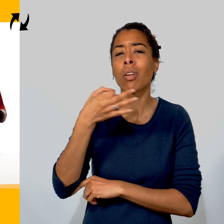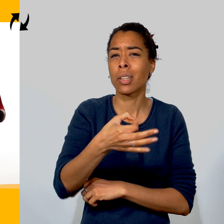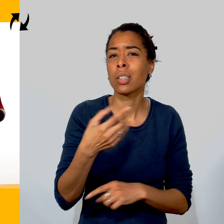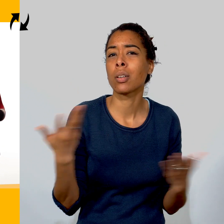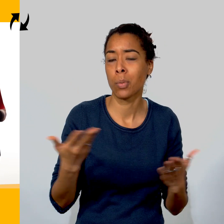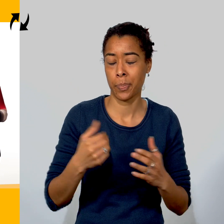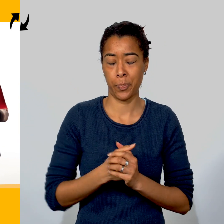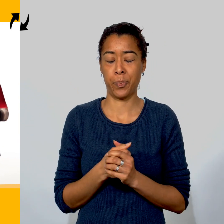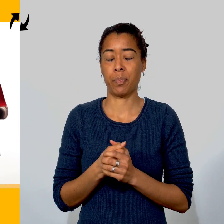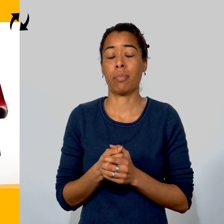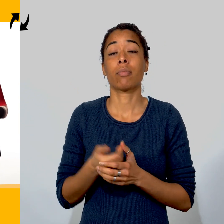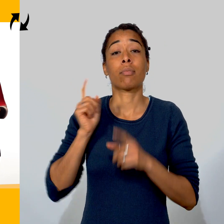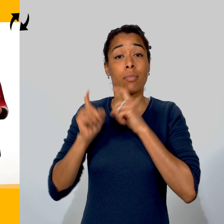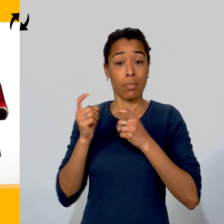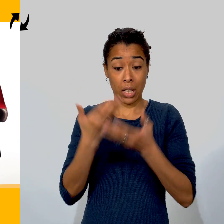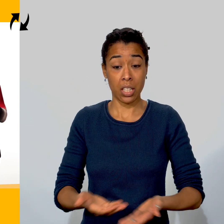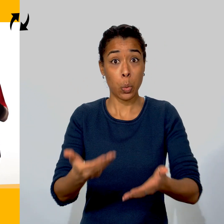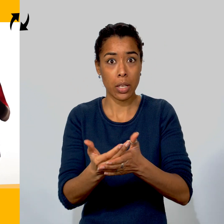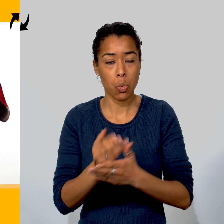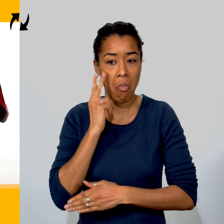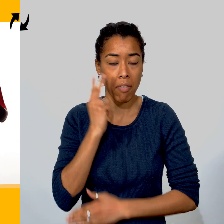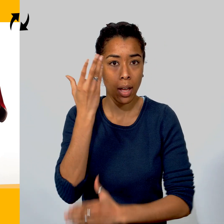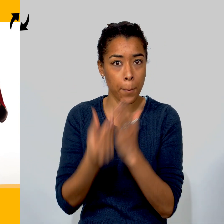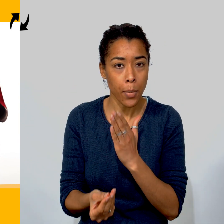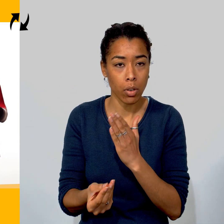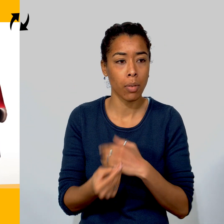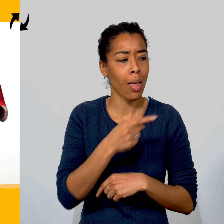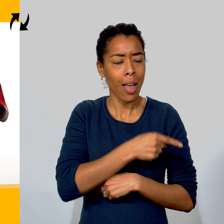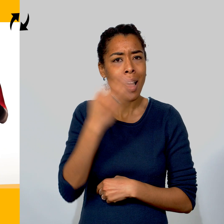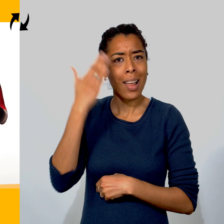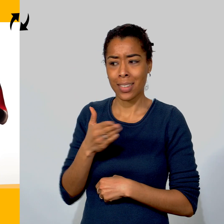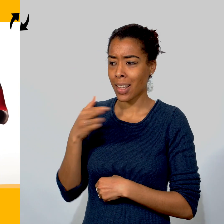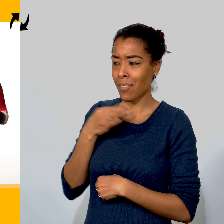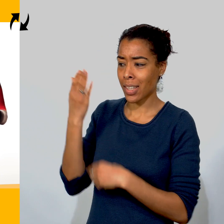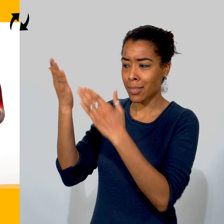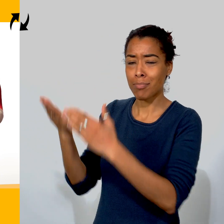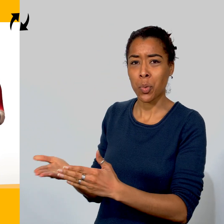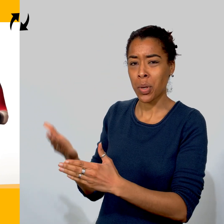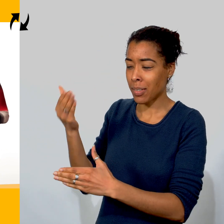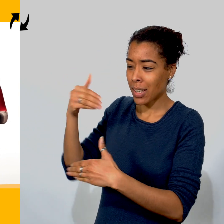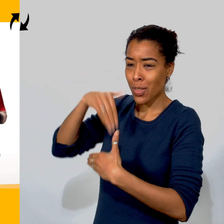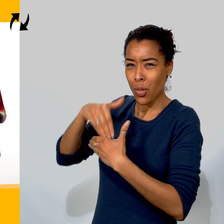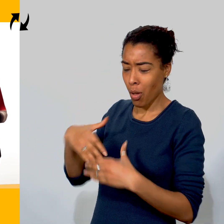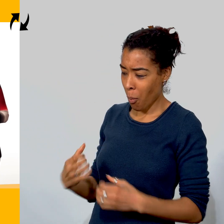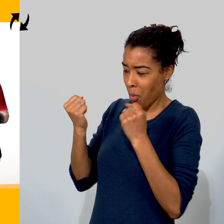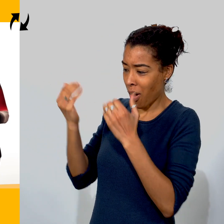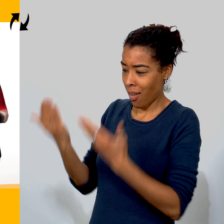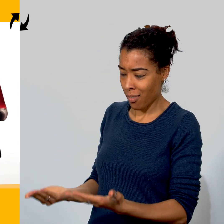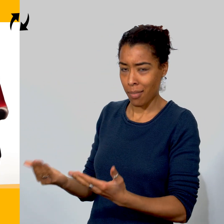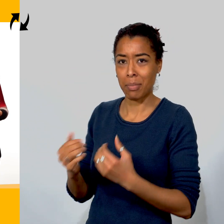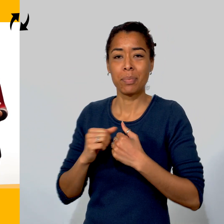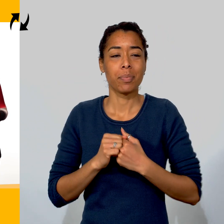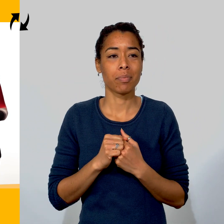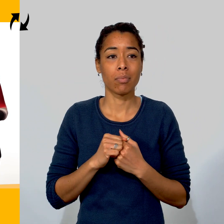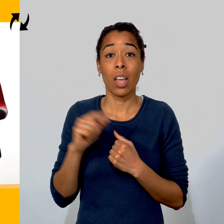Alors qu'il vint à manquer de vin, sa mère, Marie, déjà bien consciente des dons et des capacités de son fils, s'adressa naturellement à lui.